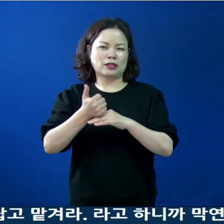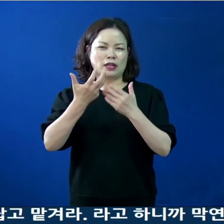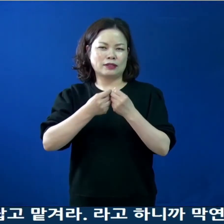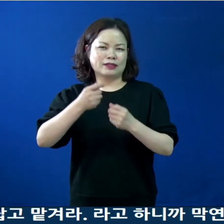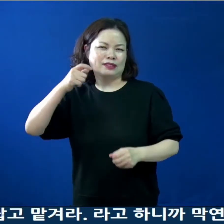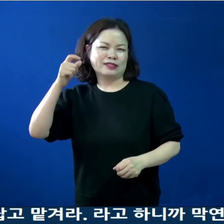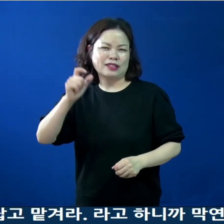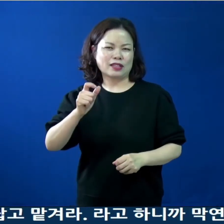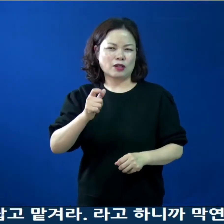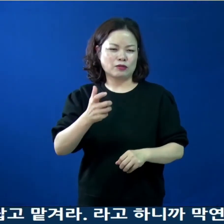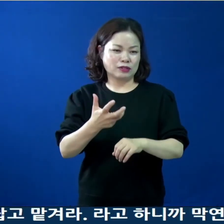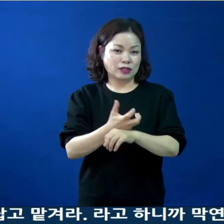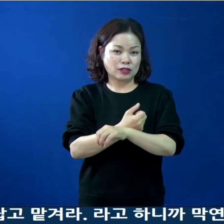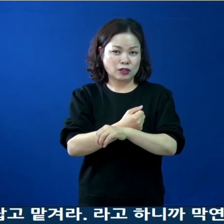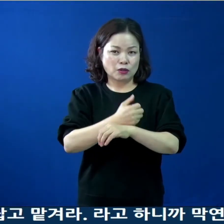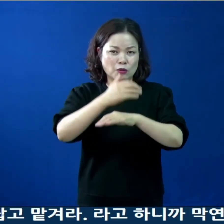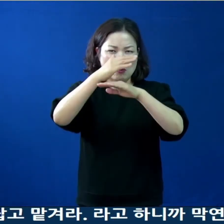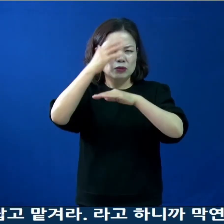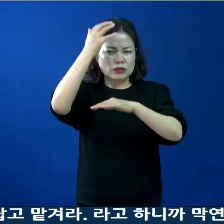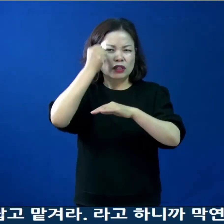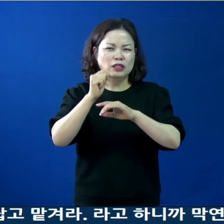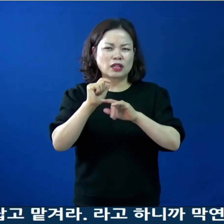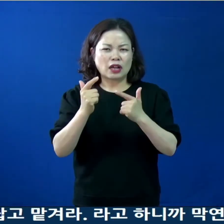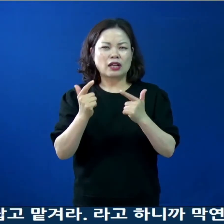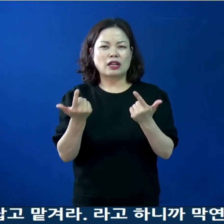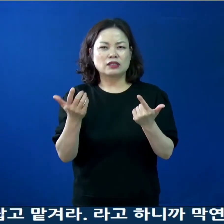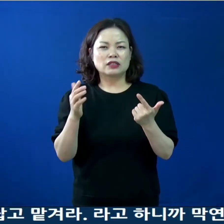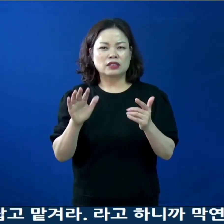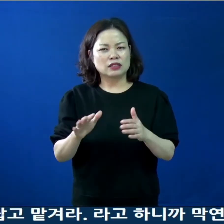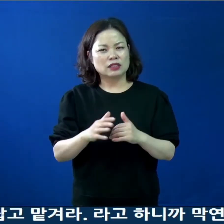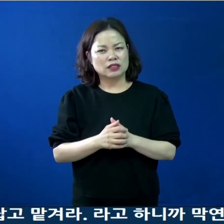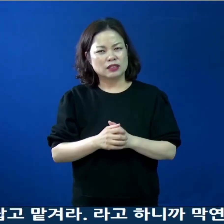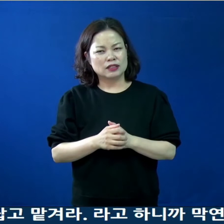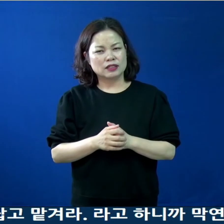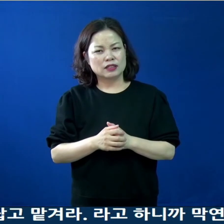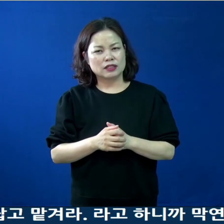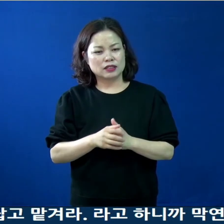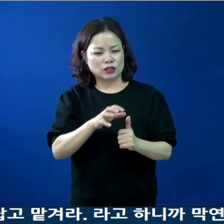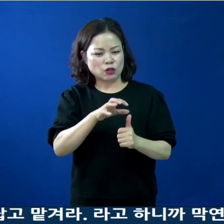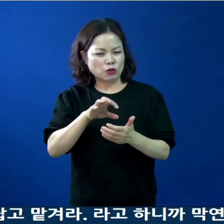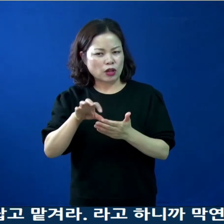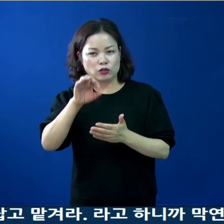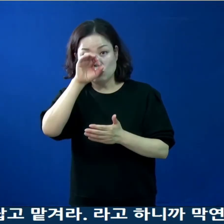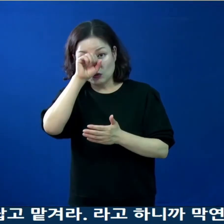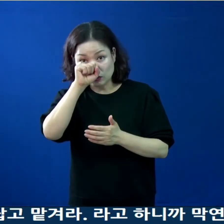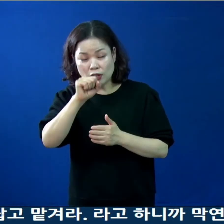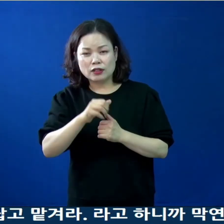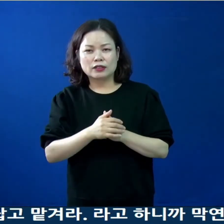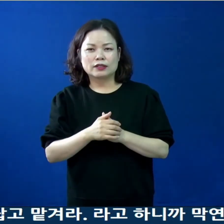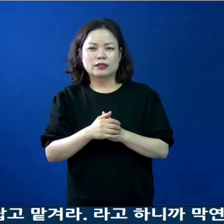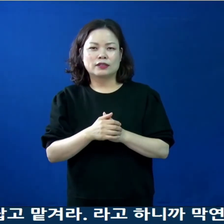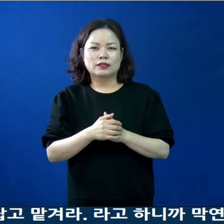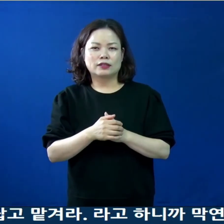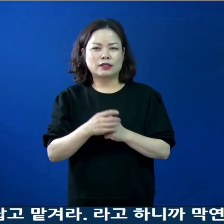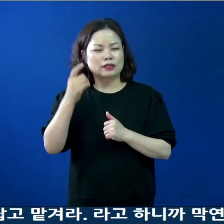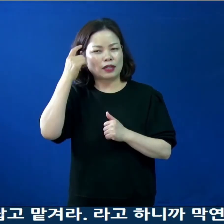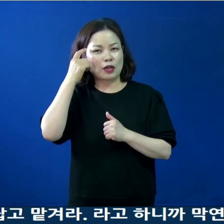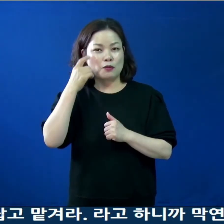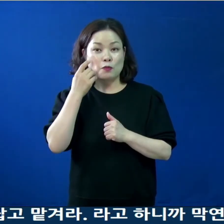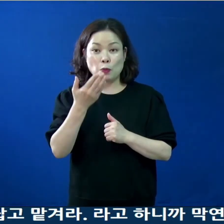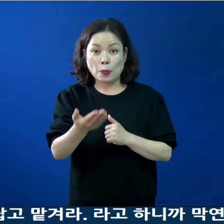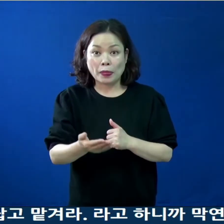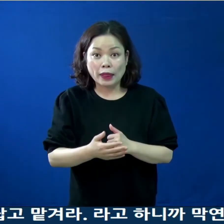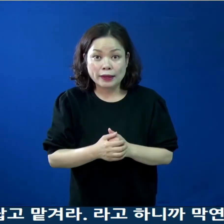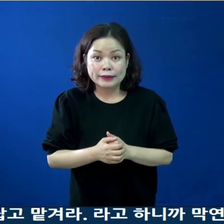세게 하면은 이제 본문이 기억 안 날까봐 이거를 안 하는데, 이게 이 적용하기 좋으시라고 제가 욕심을 좀 내봅니다.